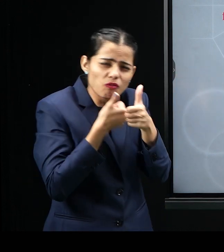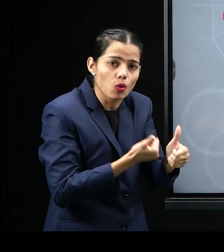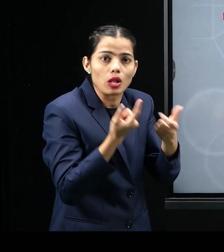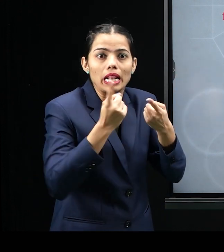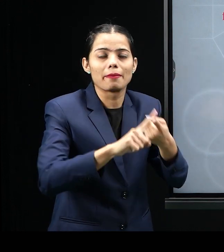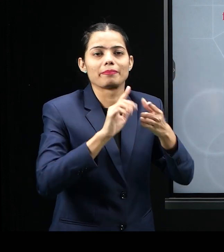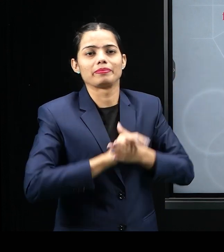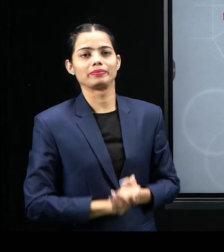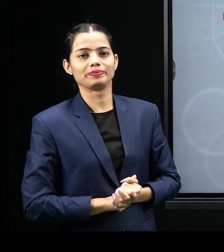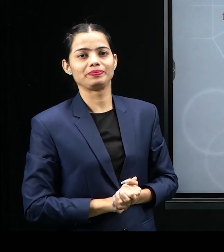ಎ